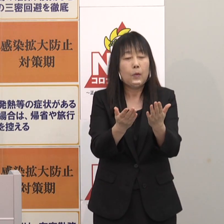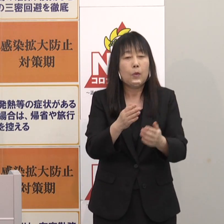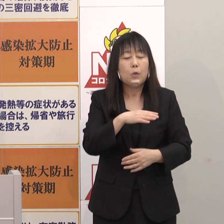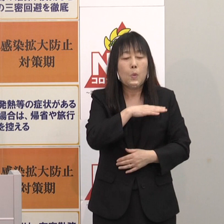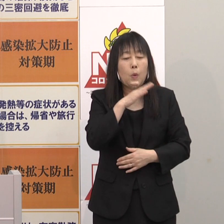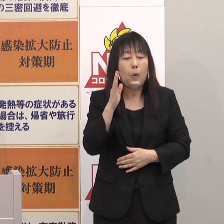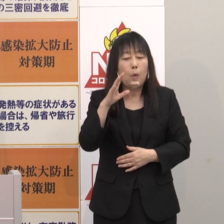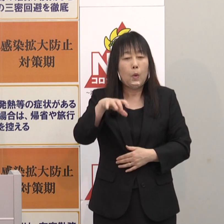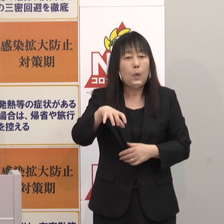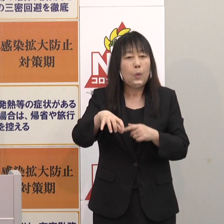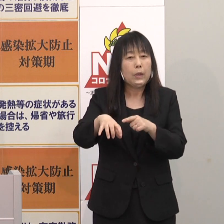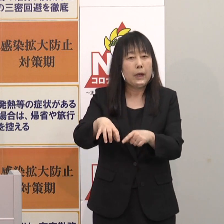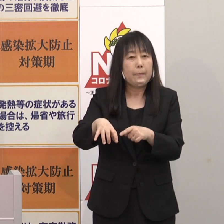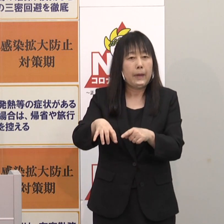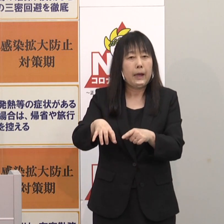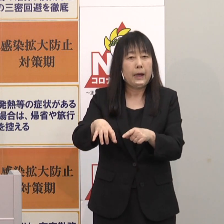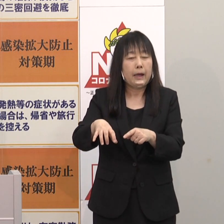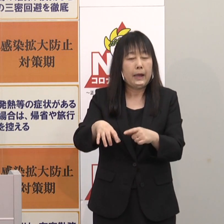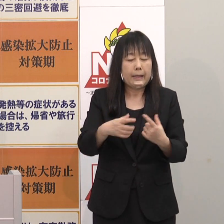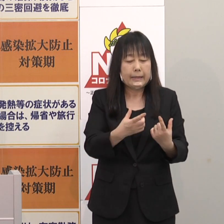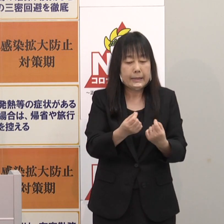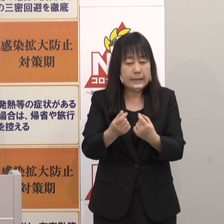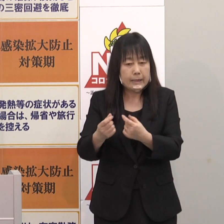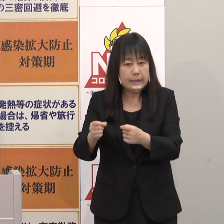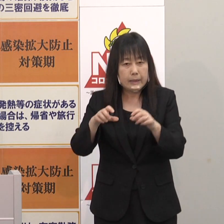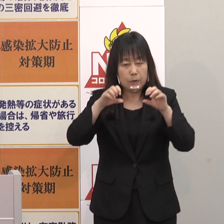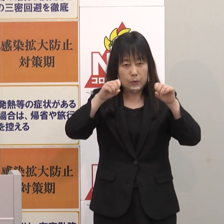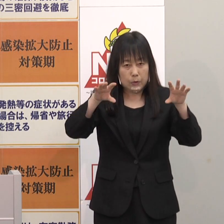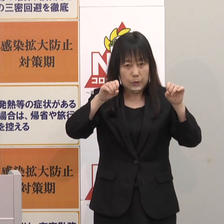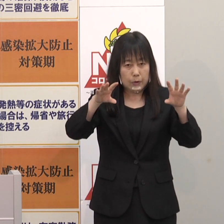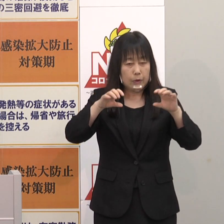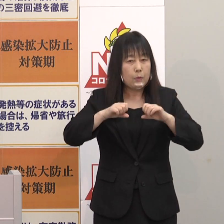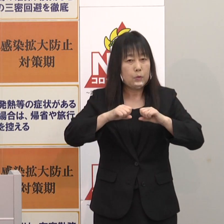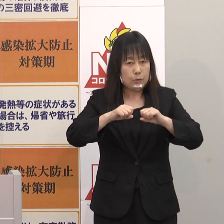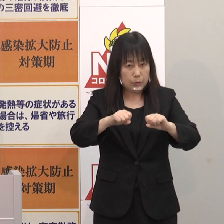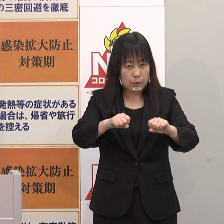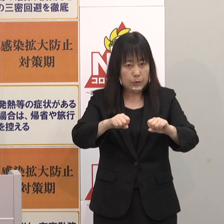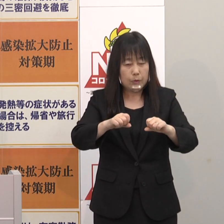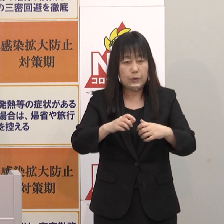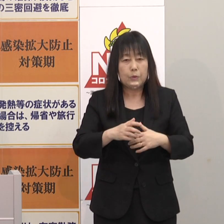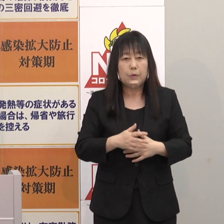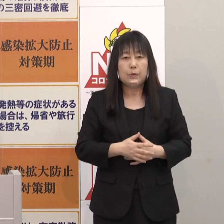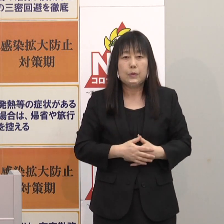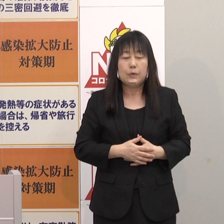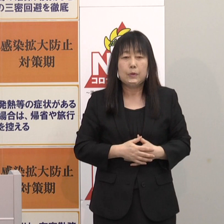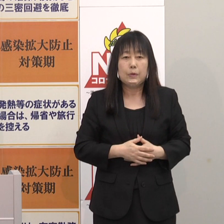せ徹底をしておりますので、それらについてですね、